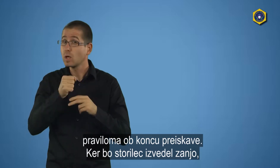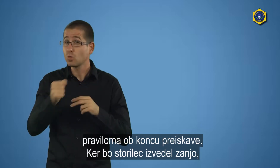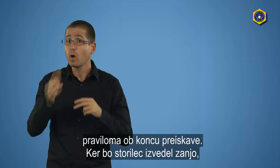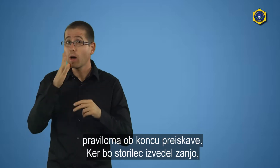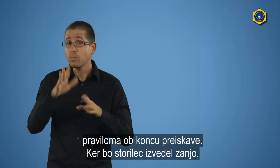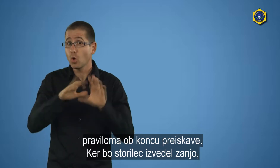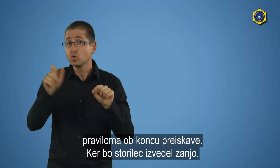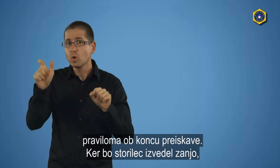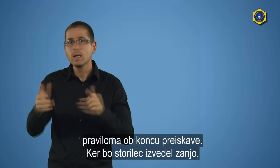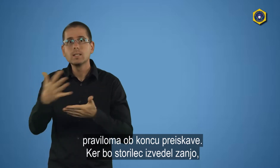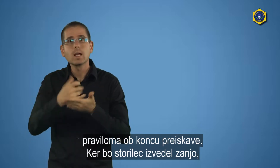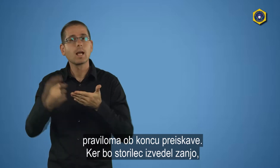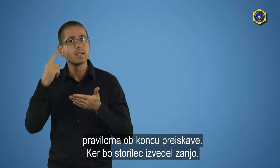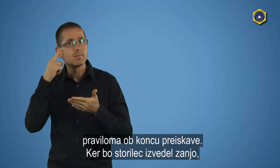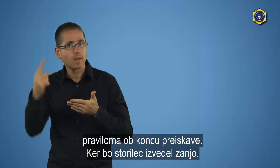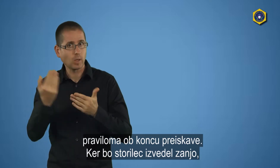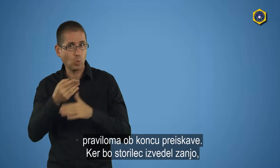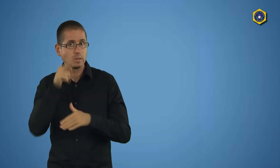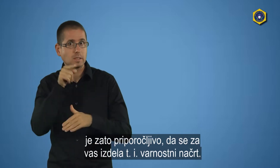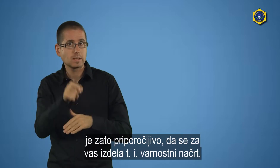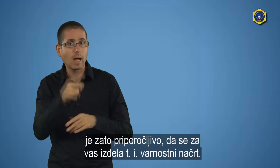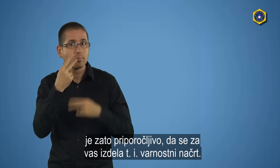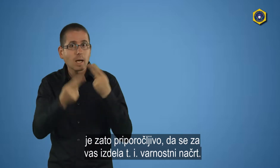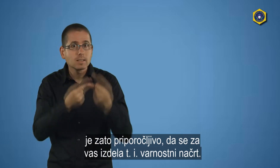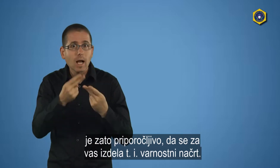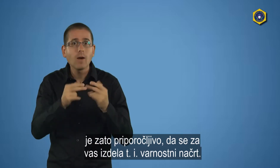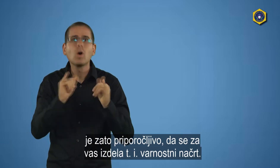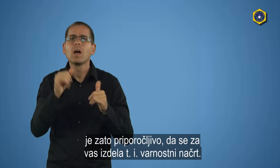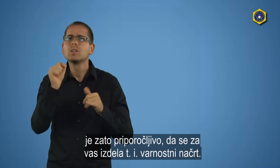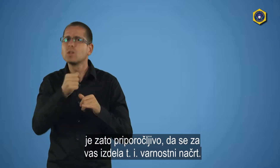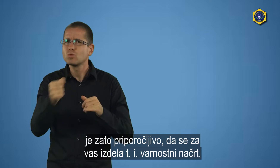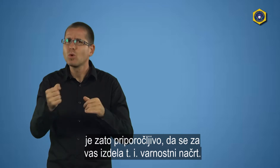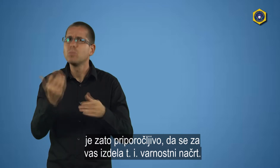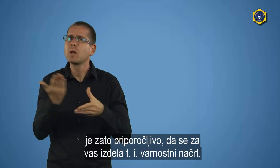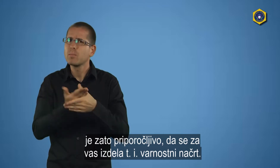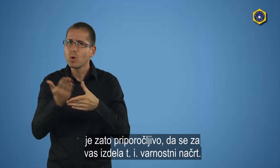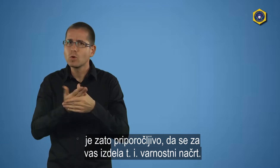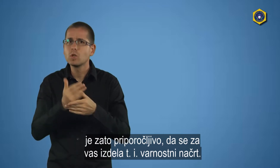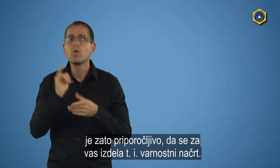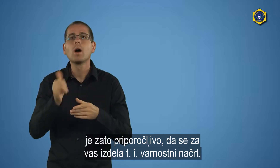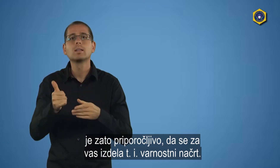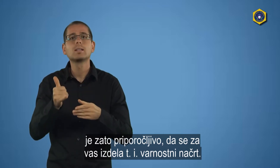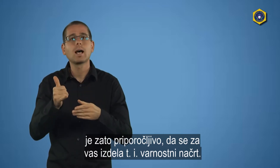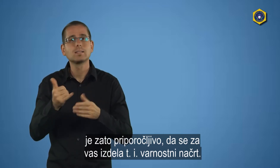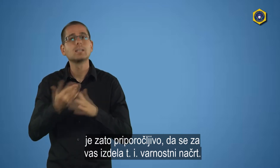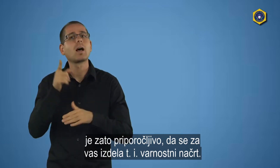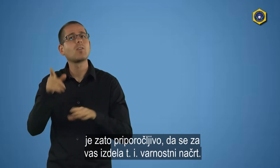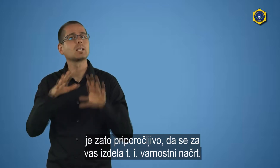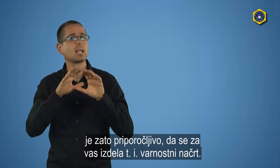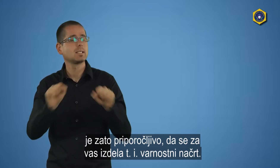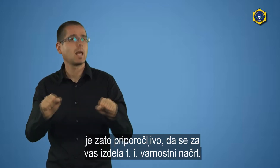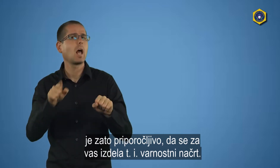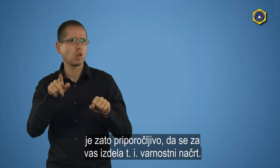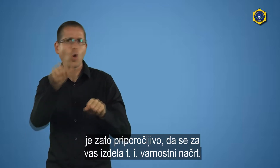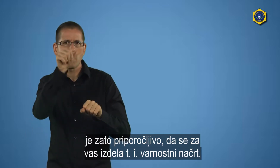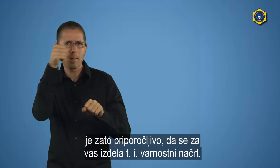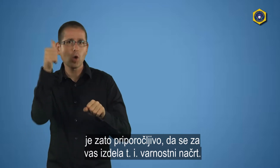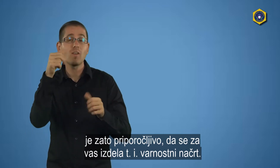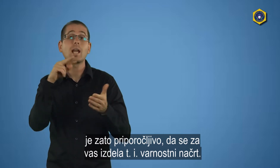Ker bo storilec izvedel zanjo, je zato priporočljivo, da se za vas izdela tako imenovani varnostni